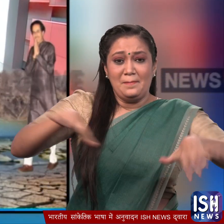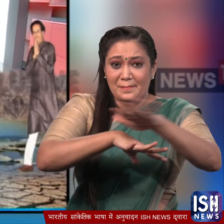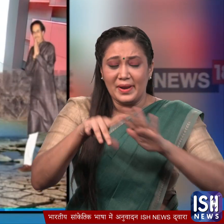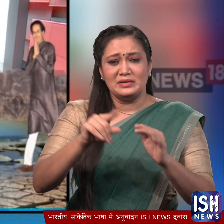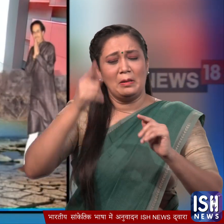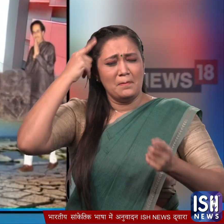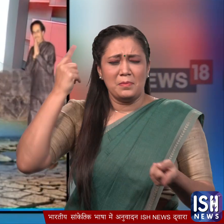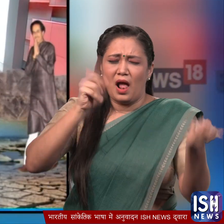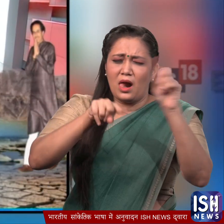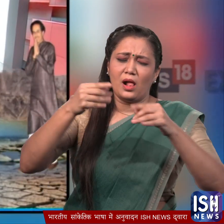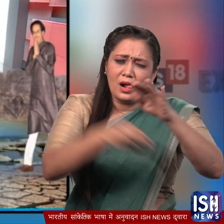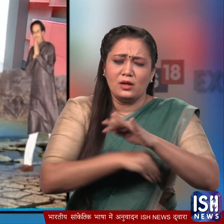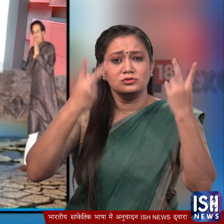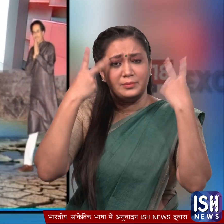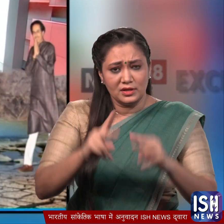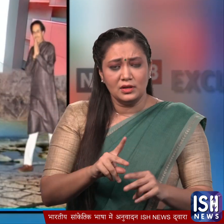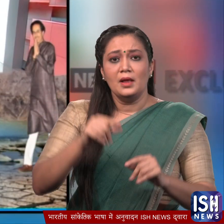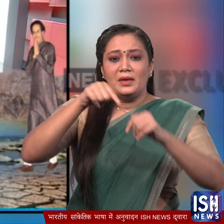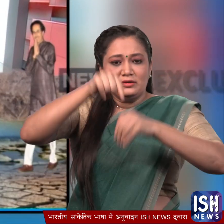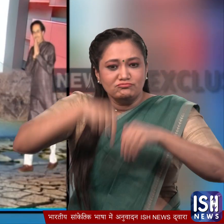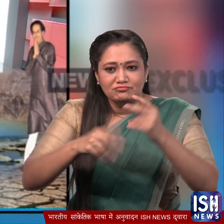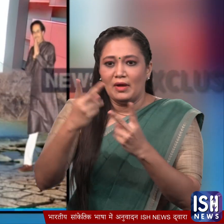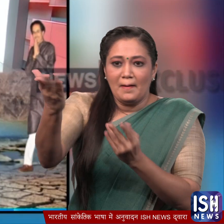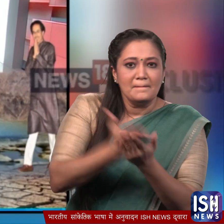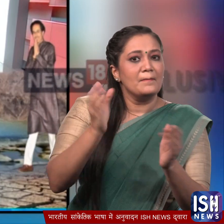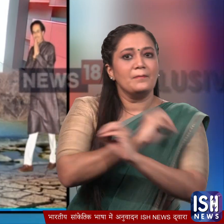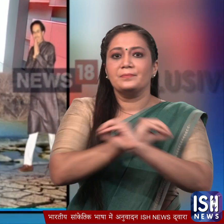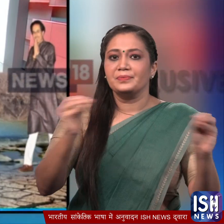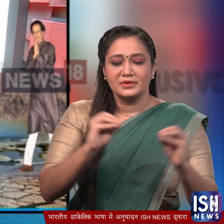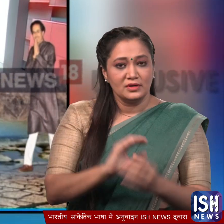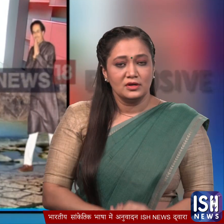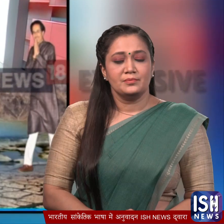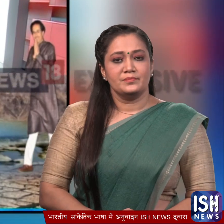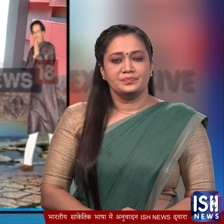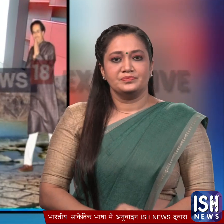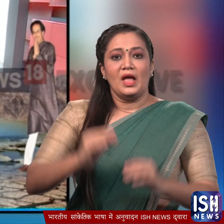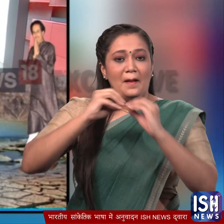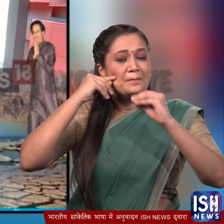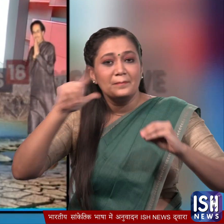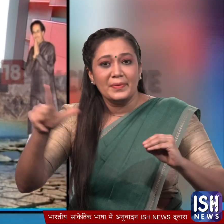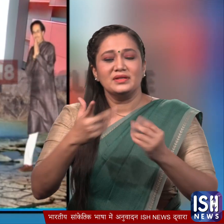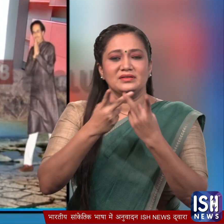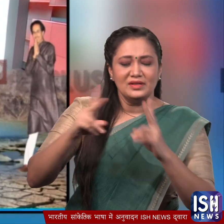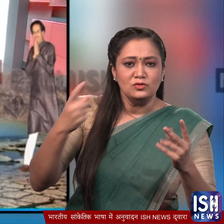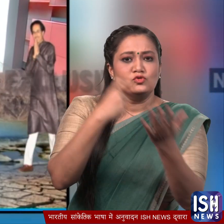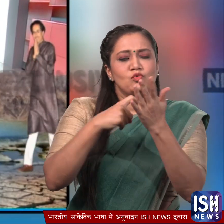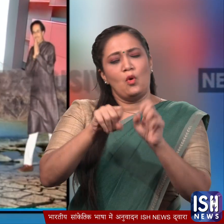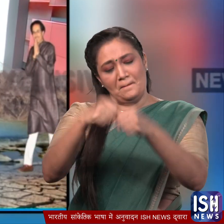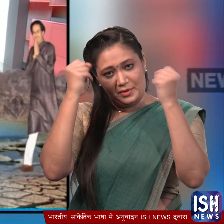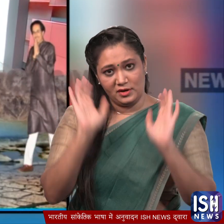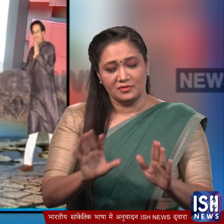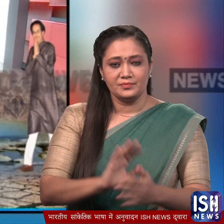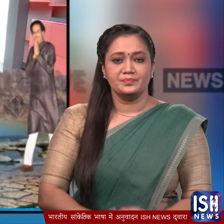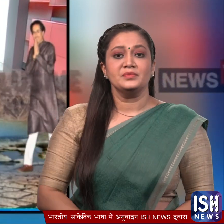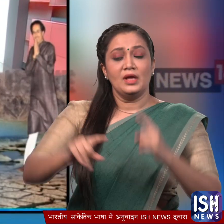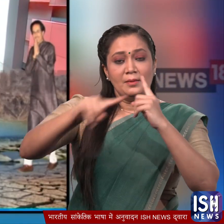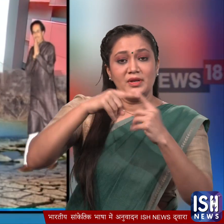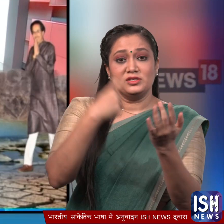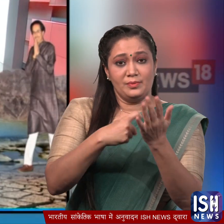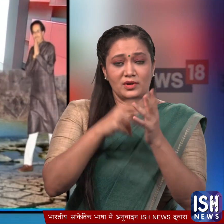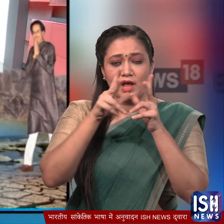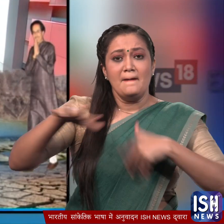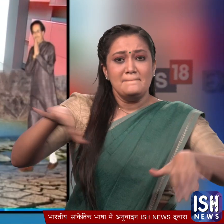के 3 आतंकी घुसपैठ कर चुके हैं और वो जम्मू के सतवारी इलाके में हमला करने की फिराक में। सतवारी